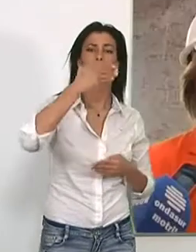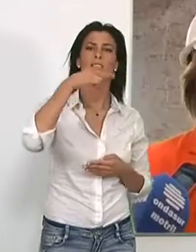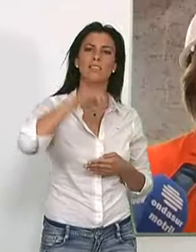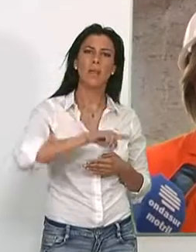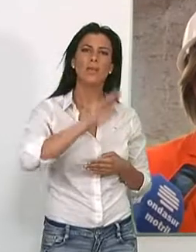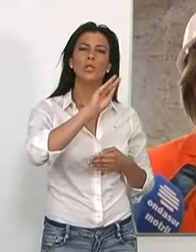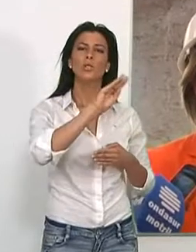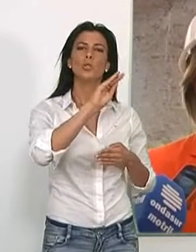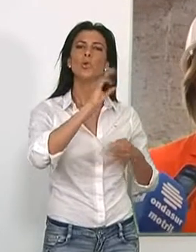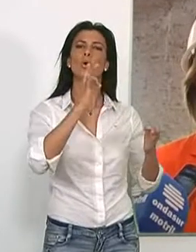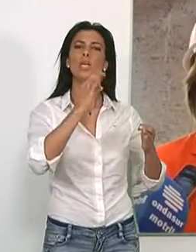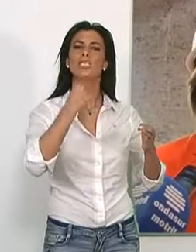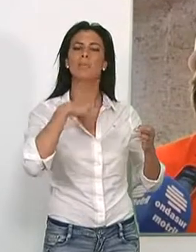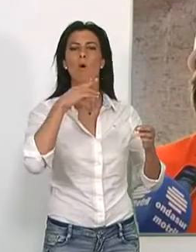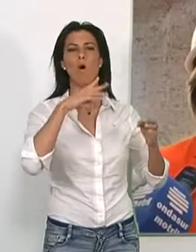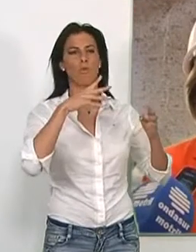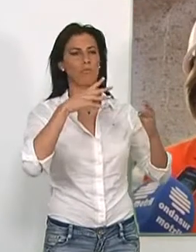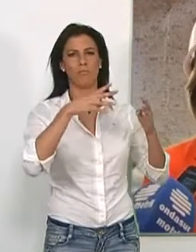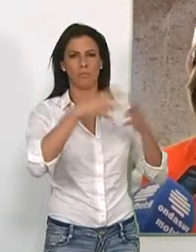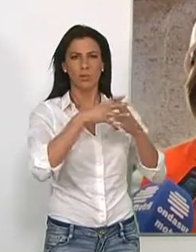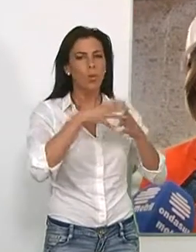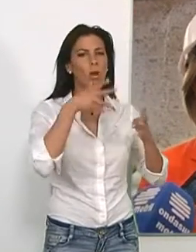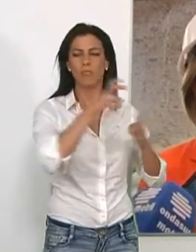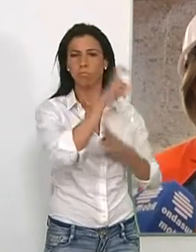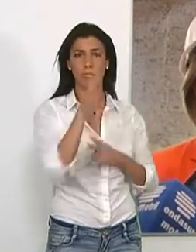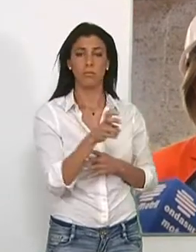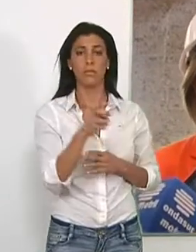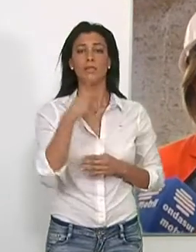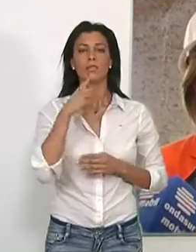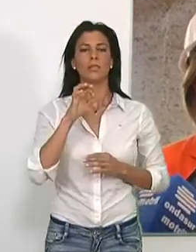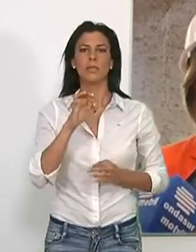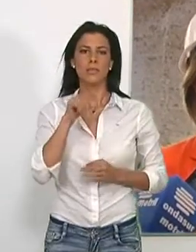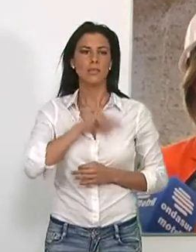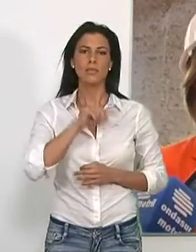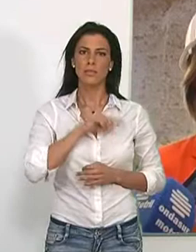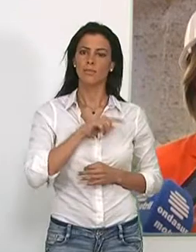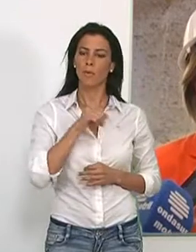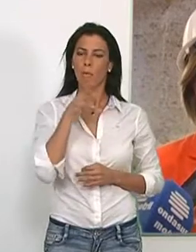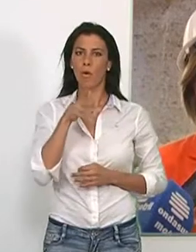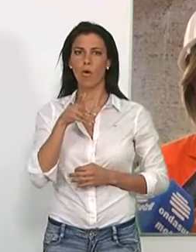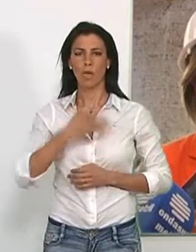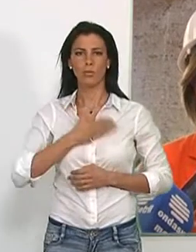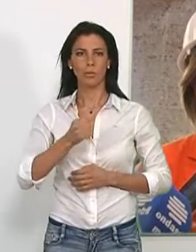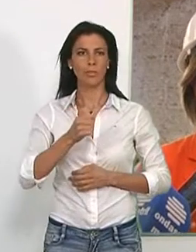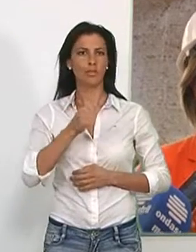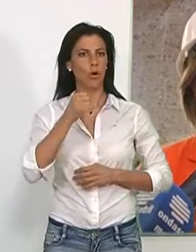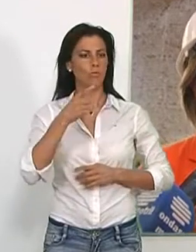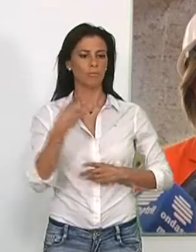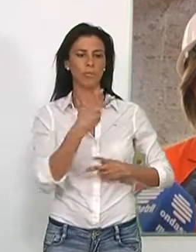y también los elementos arquitectónicos a primitivos la primera edil subrayó la complicidad del ayuntamiento motelleño colaman comunidad para